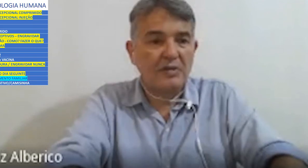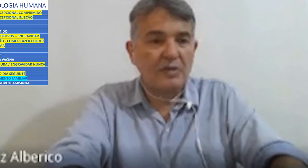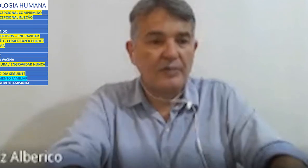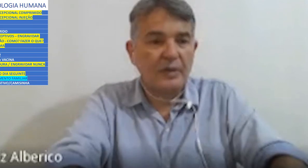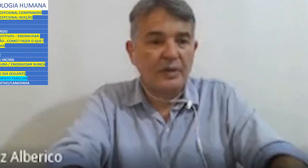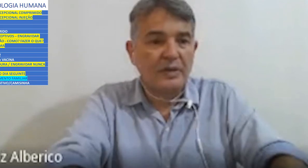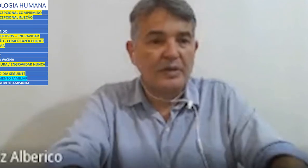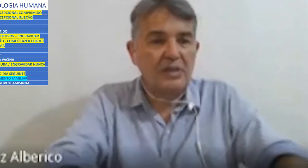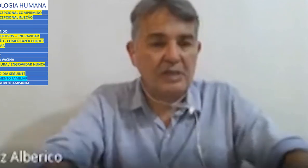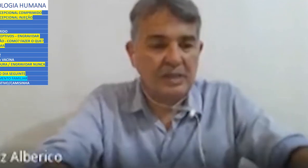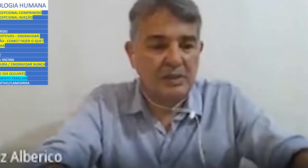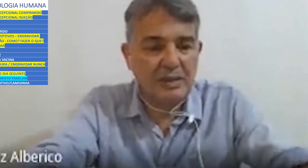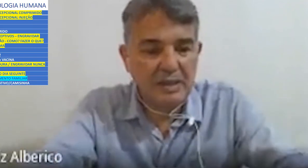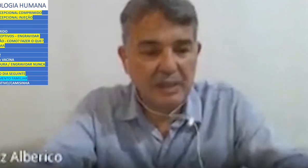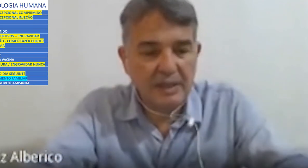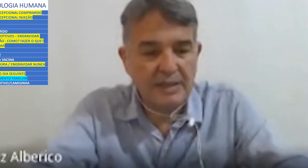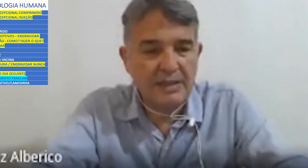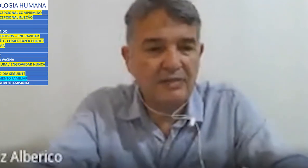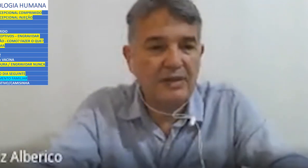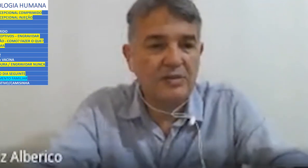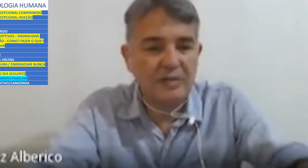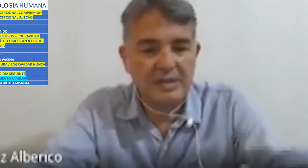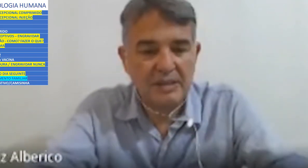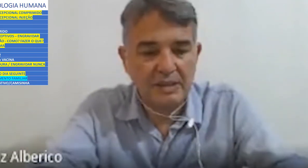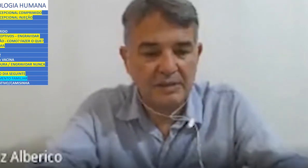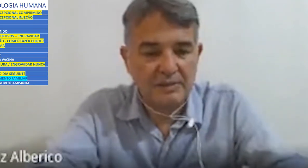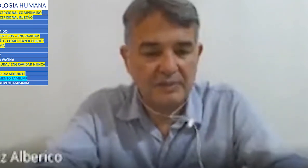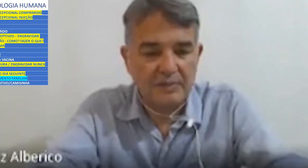viu. Injeção, aqui sim, versus vacina.